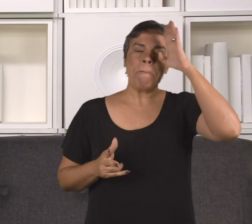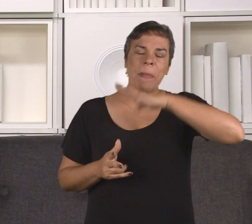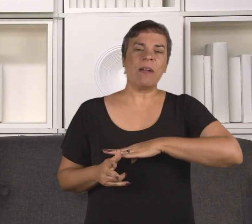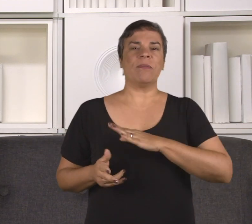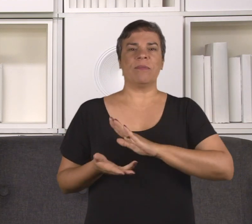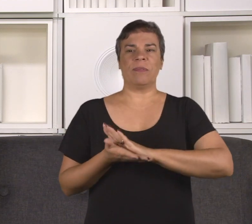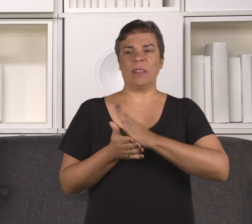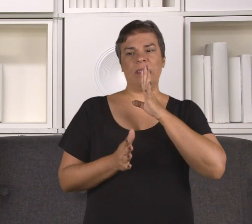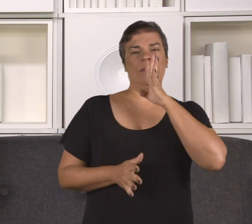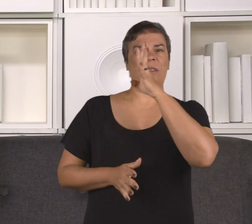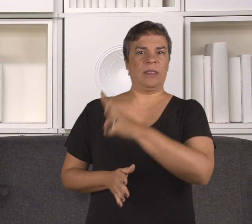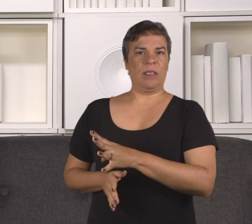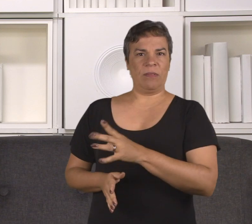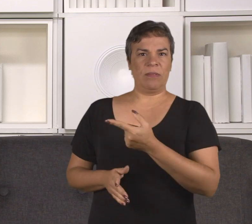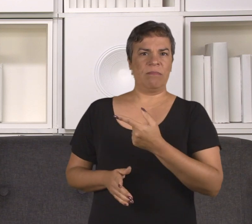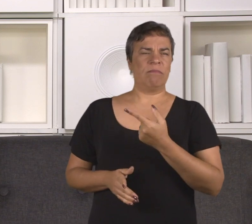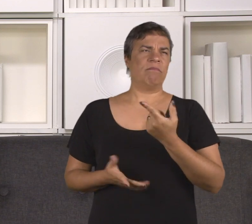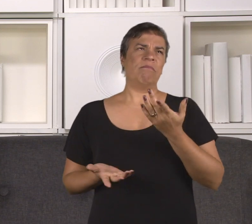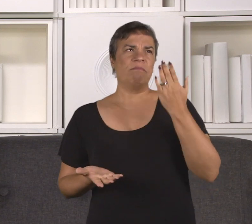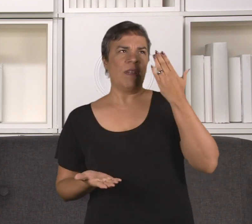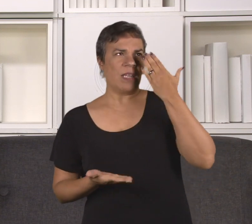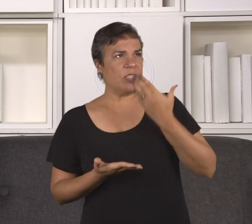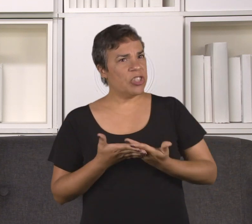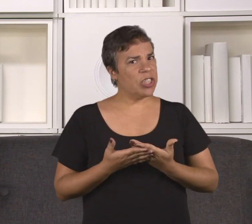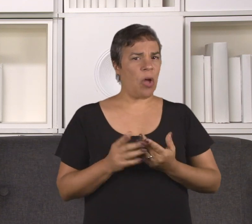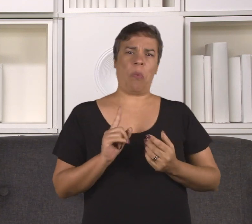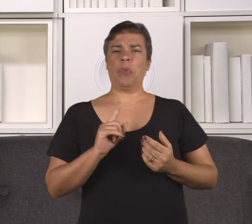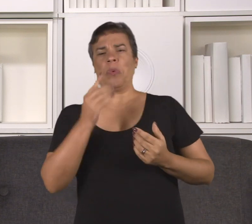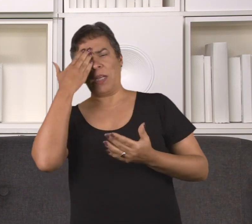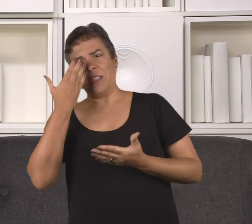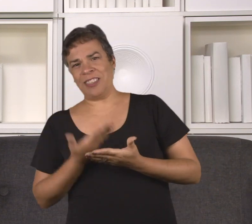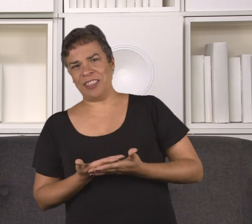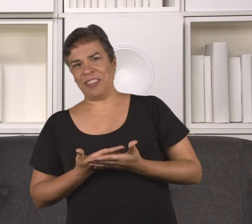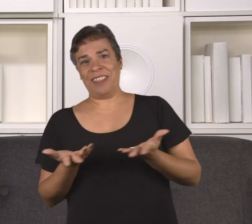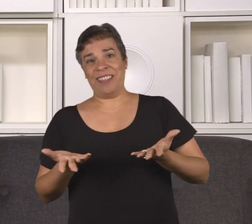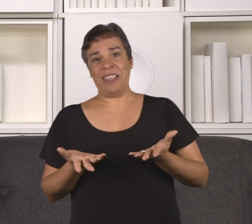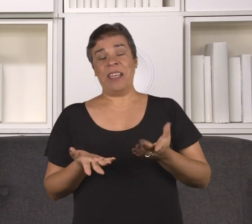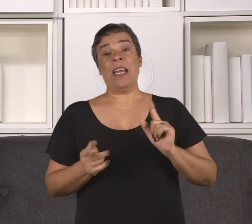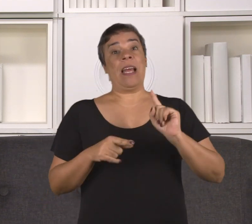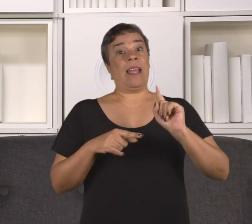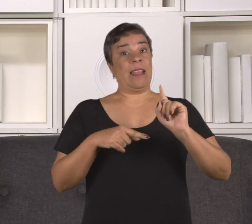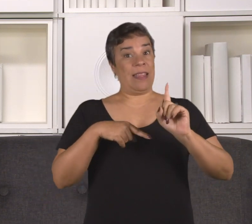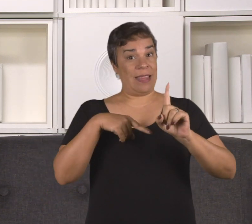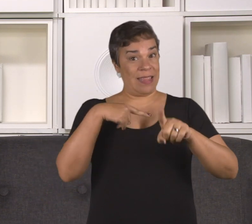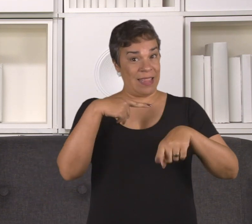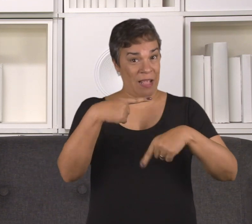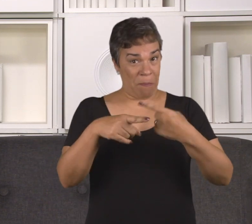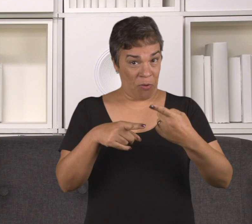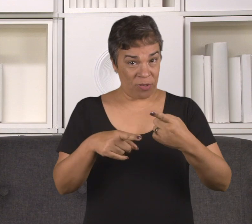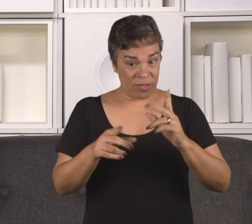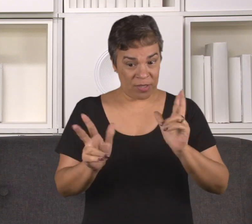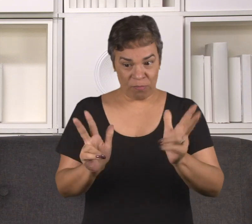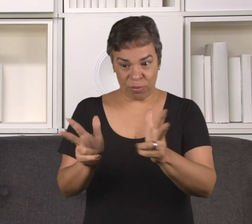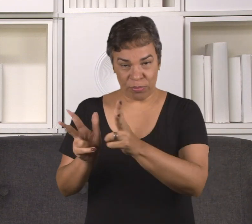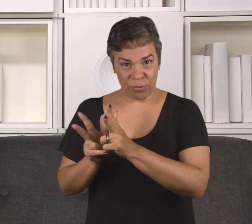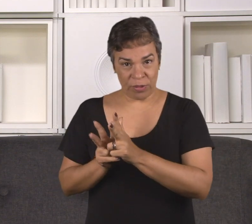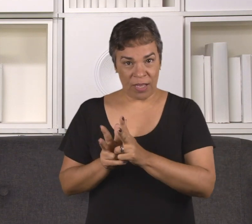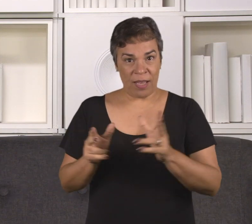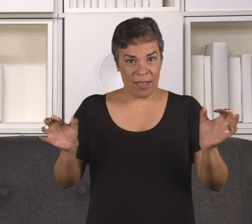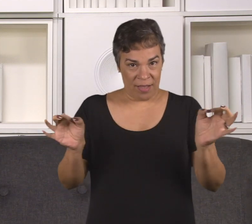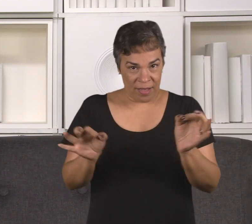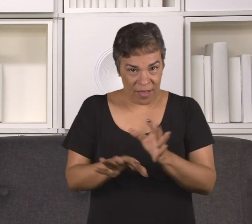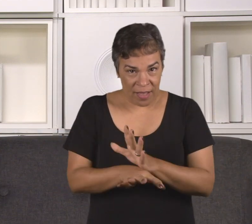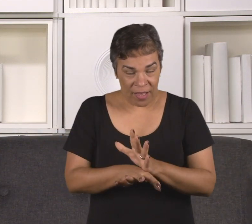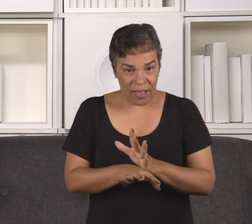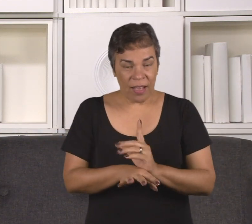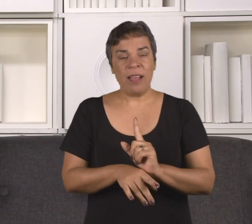Você acredita em maldição ou não acredita em maldição? E depois que vocês conversarem, não antes, depois que vocês conversarem, leiam